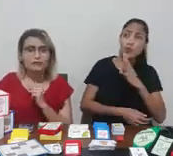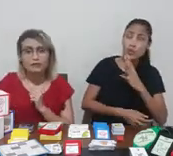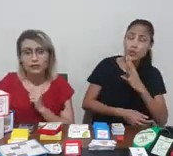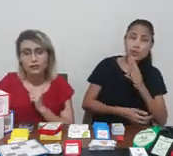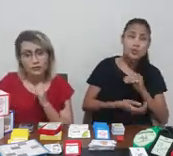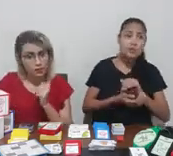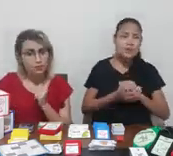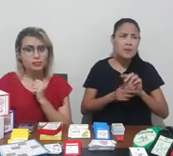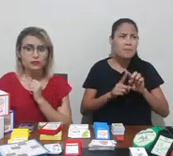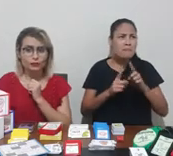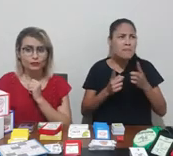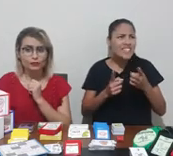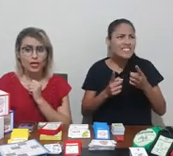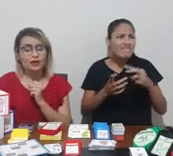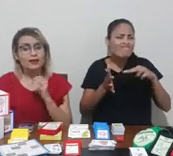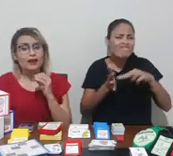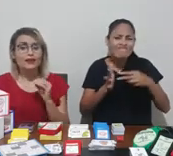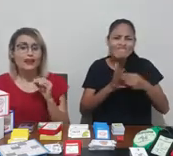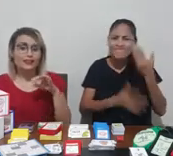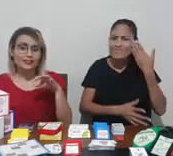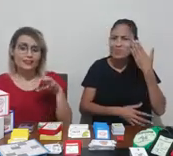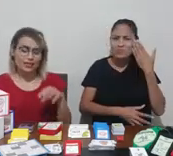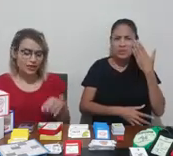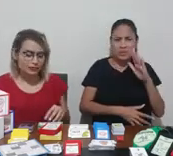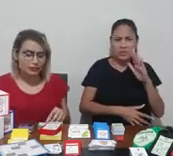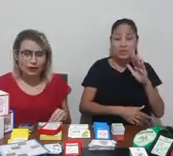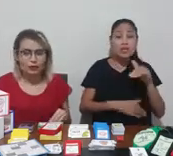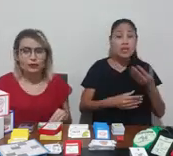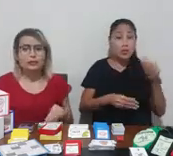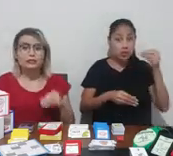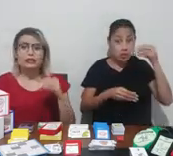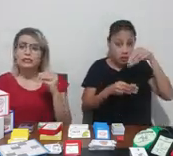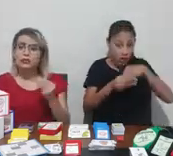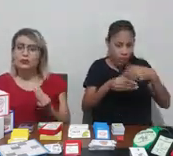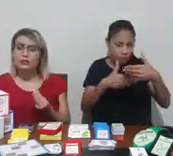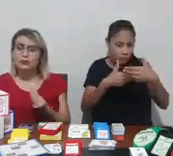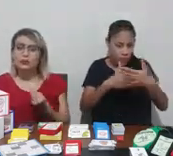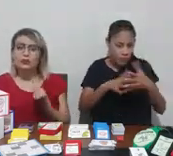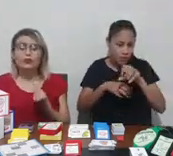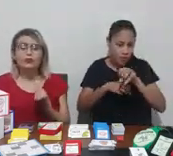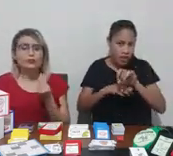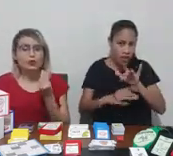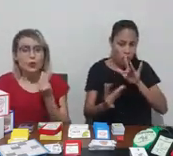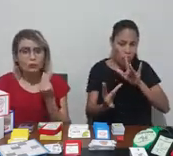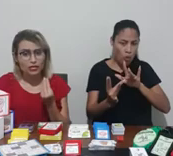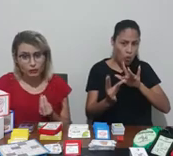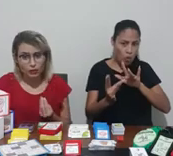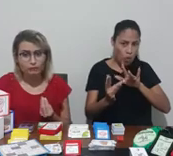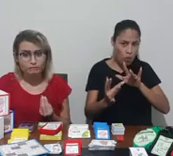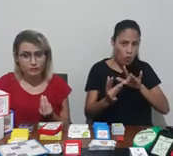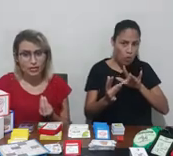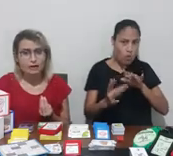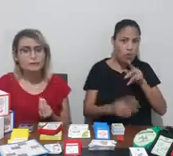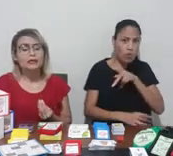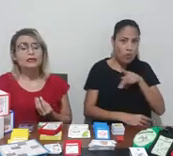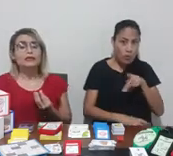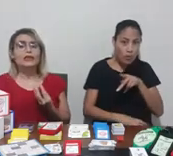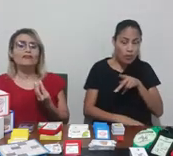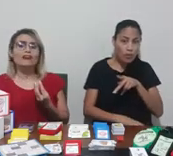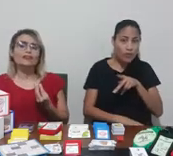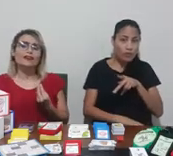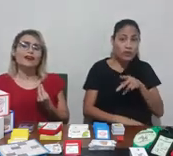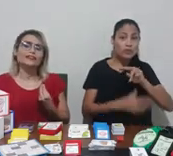vai vir sem sentido. E aí é na sala de aula, nesse contato com o professor bilíngue, tá?